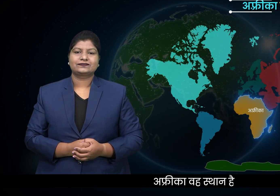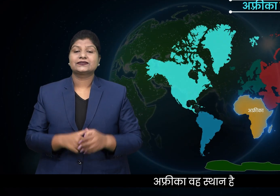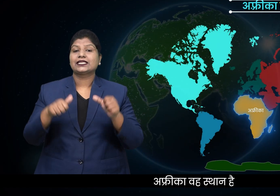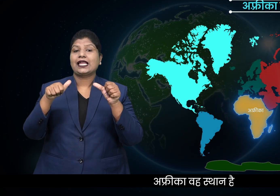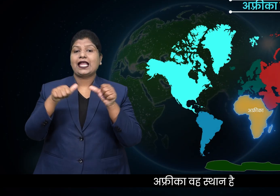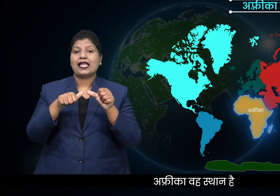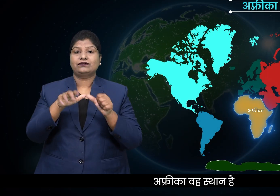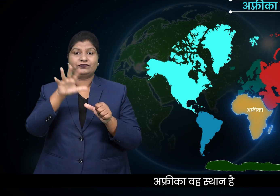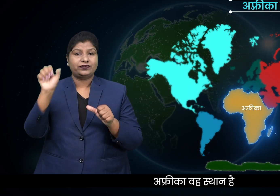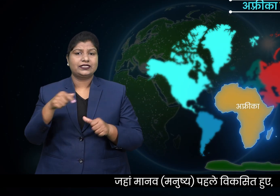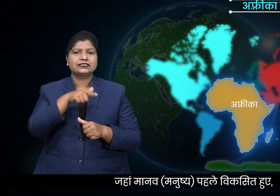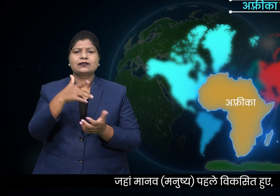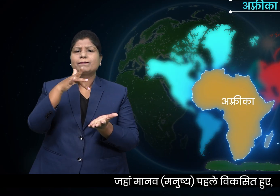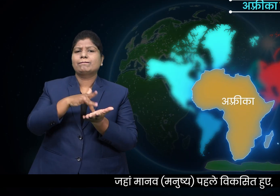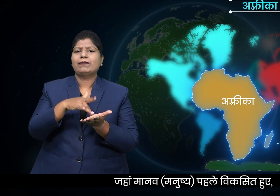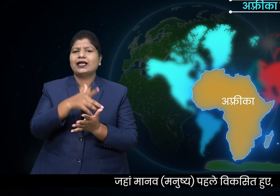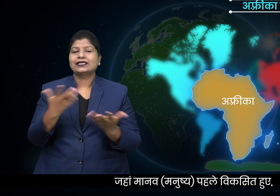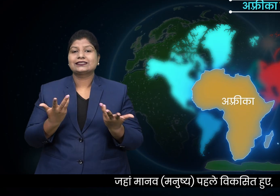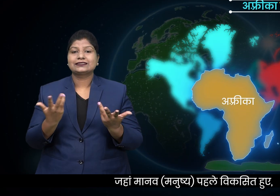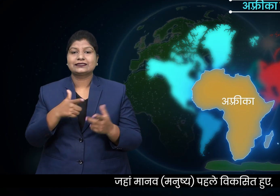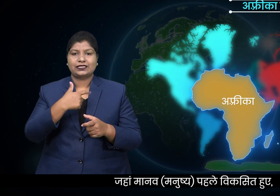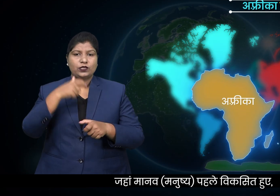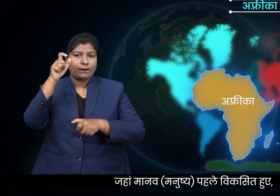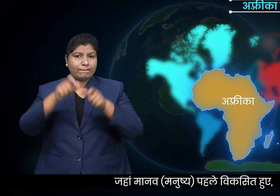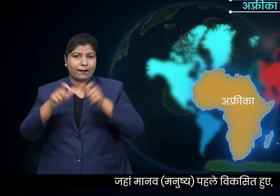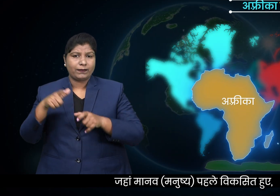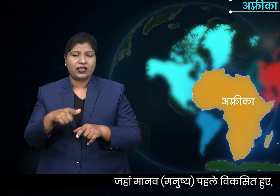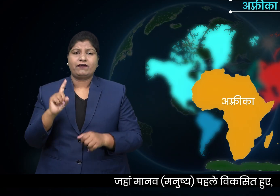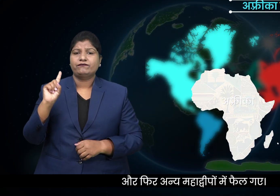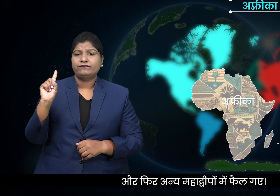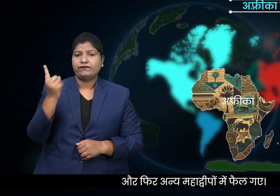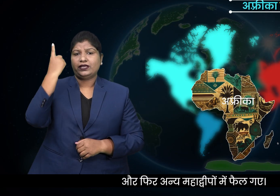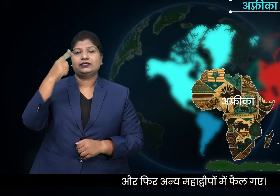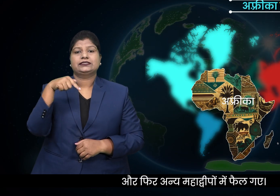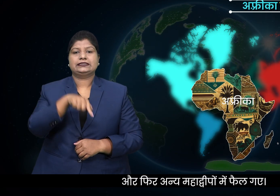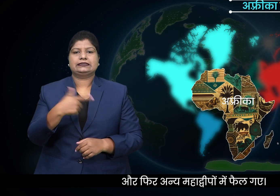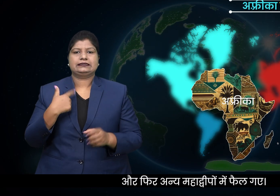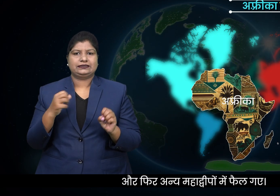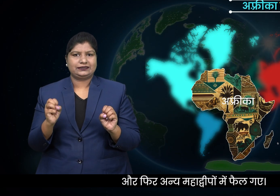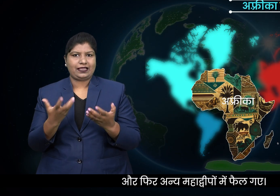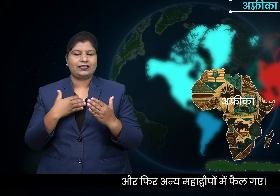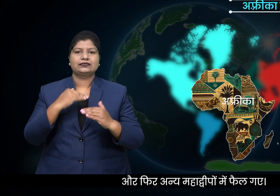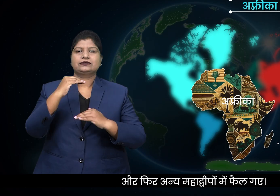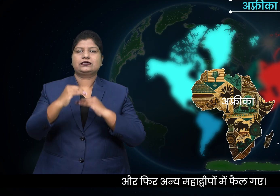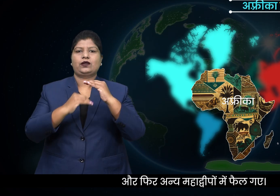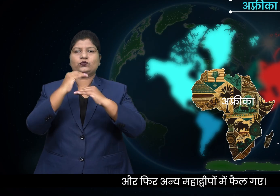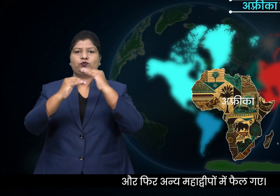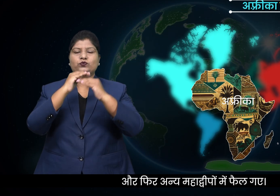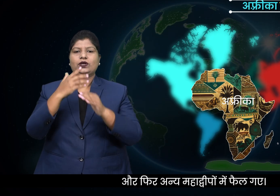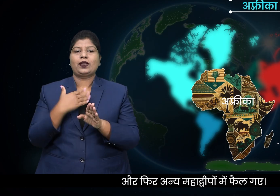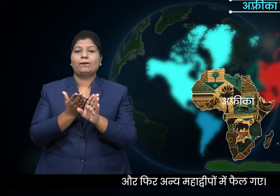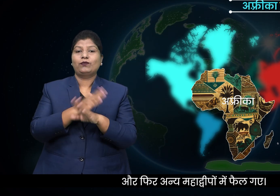अफ्रीका वह स्थान है जहां मानव पहले विकसित हुए और फिर अन्य महाद्वीपों में फैल